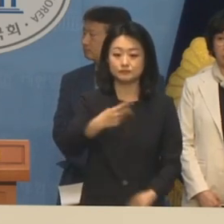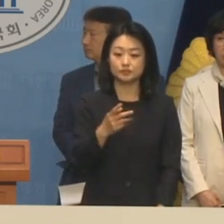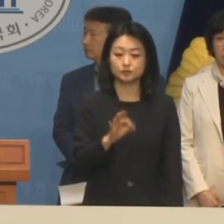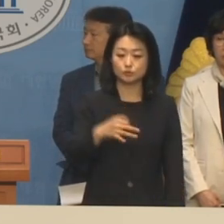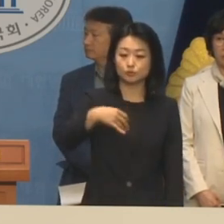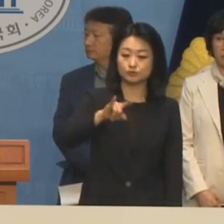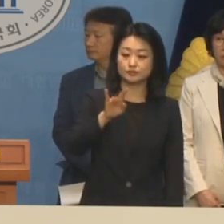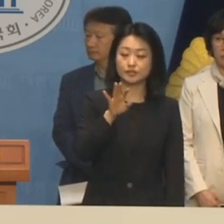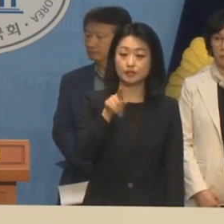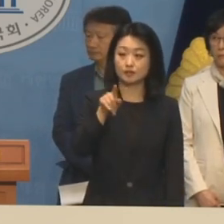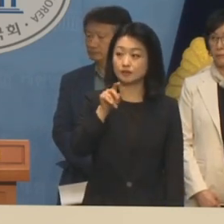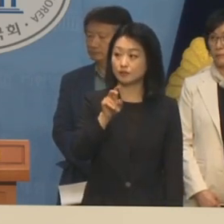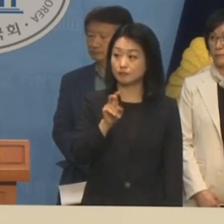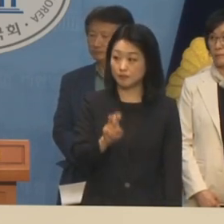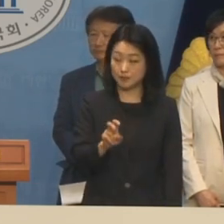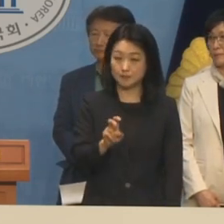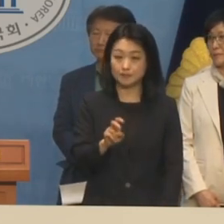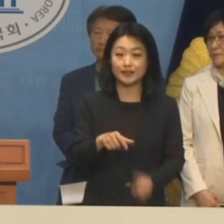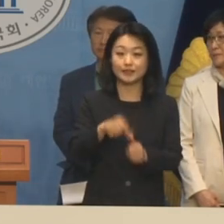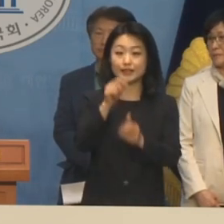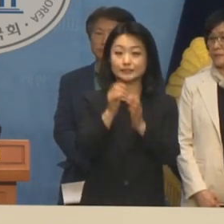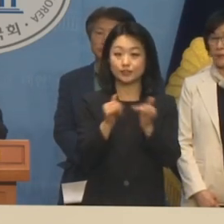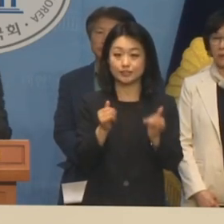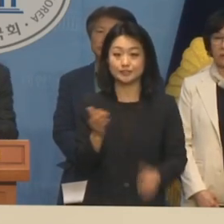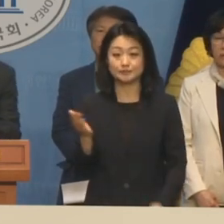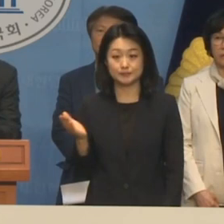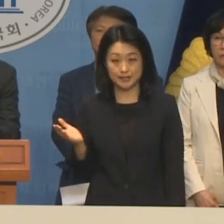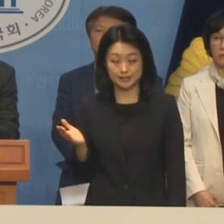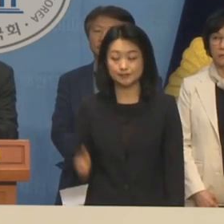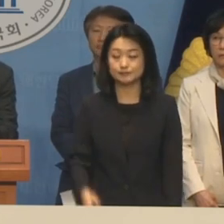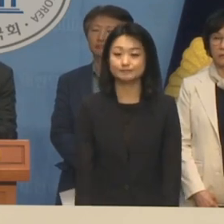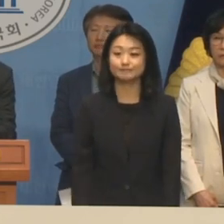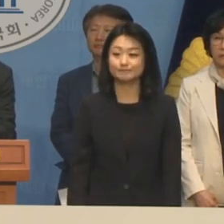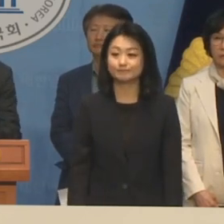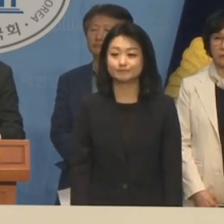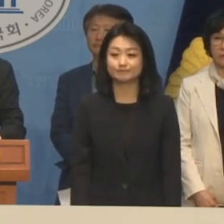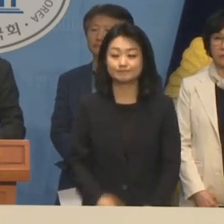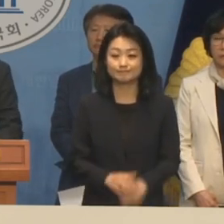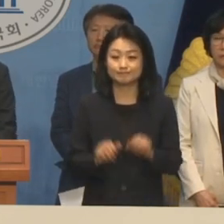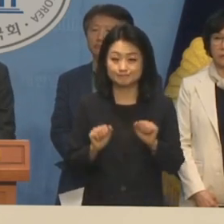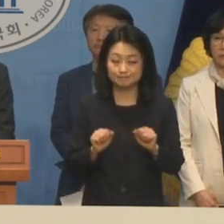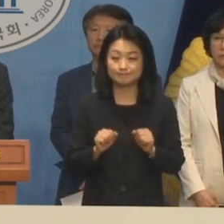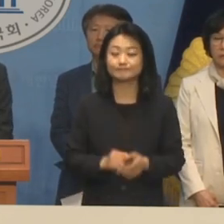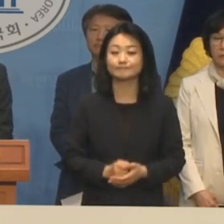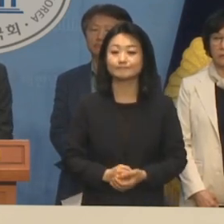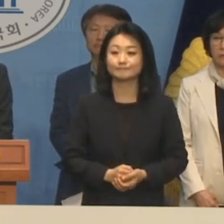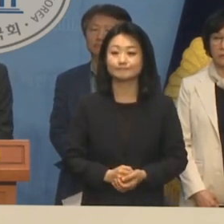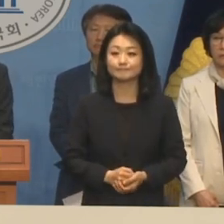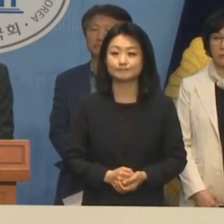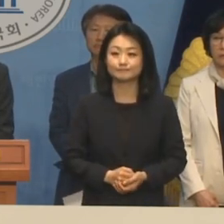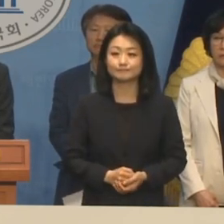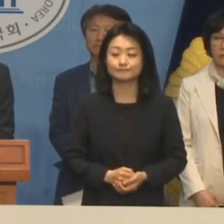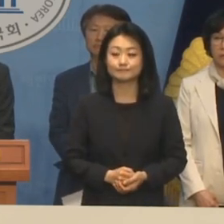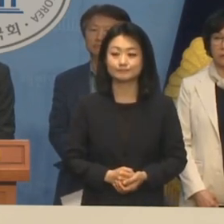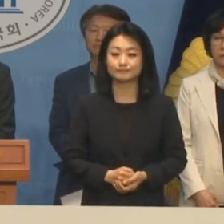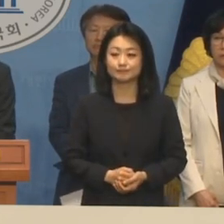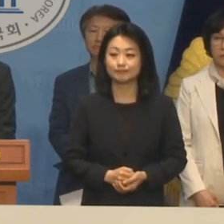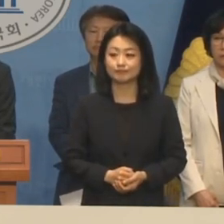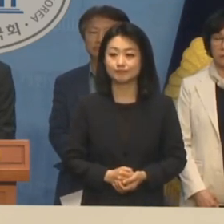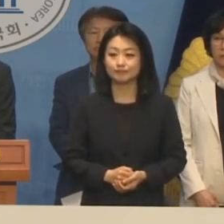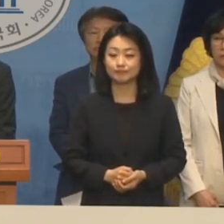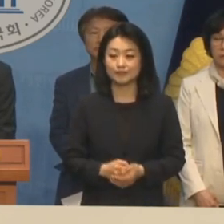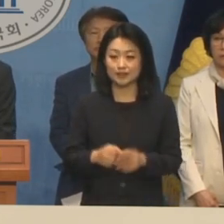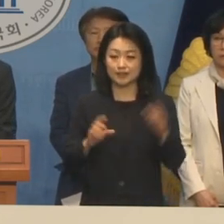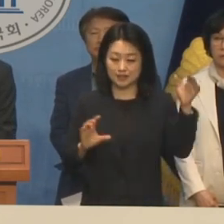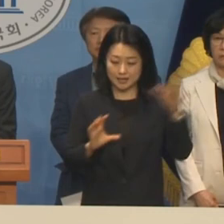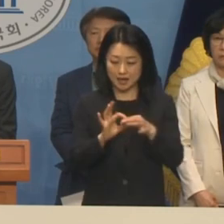송재봉 당선인께서 발언해 주시겠습니다. 네, 송재봉입니다. 이